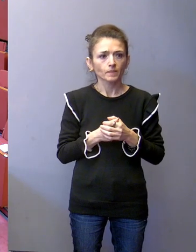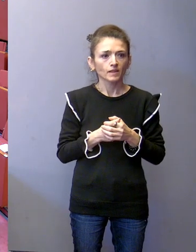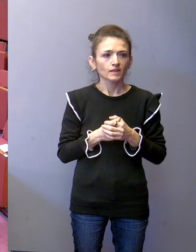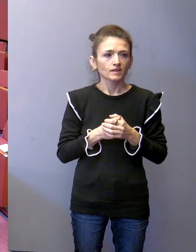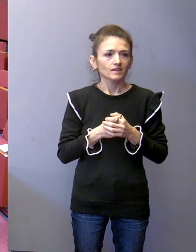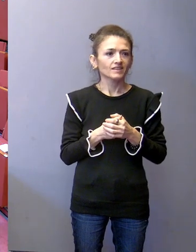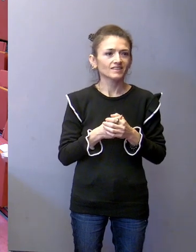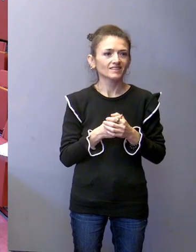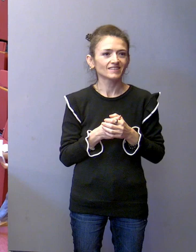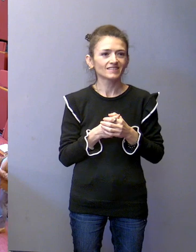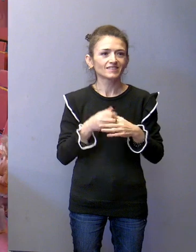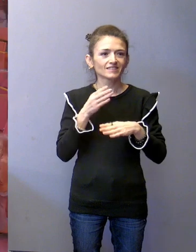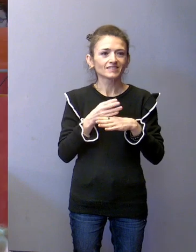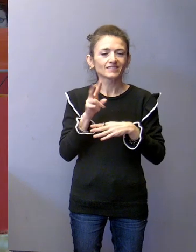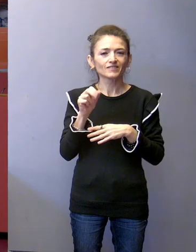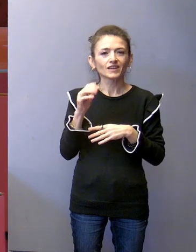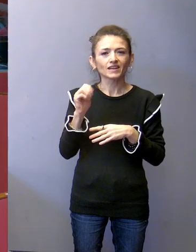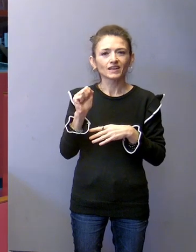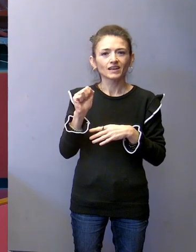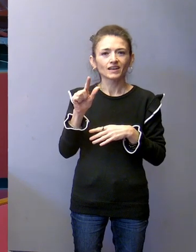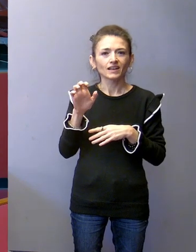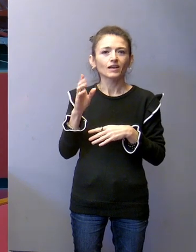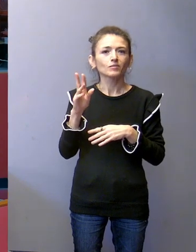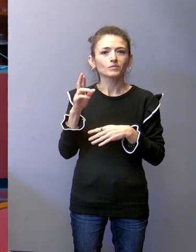consigliereva calibre ci replica